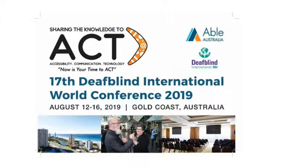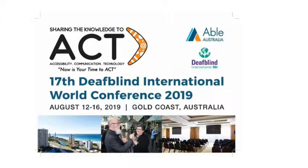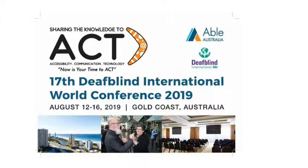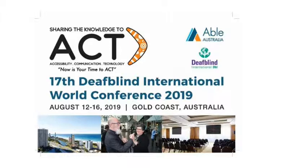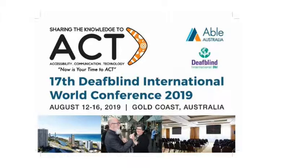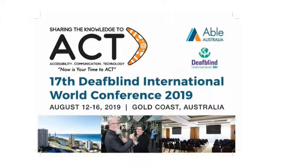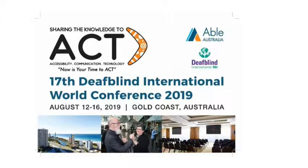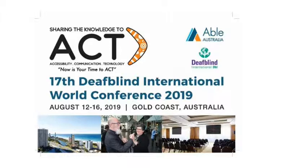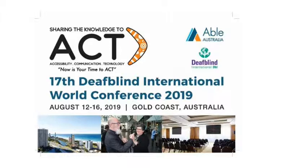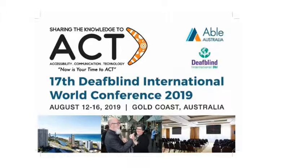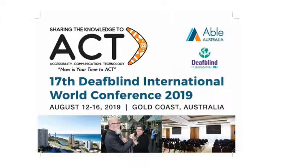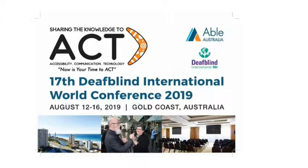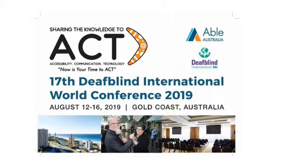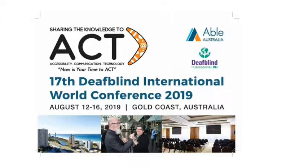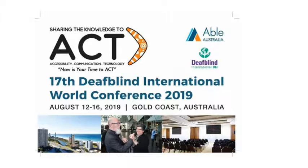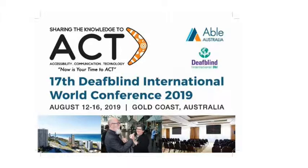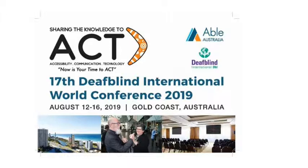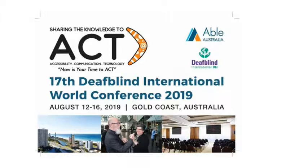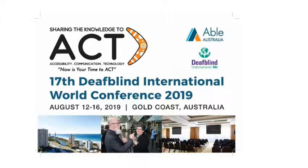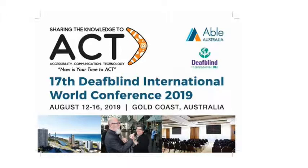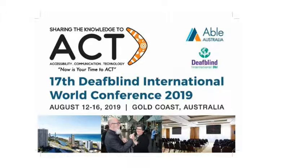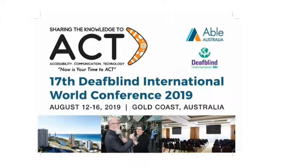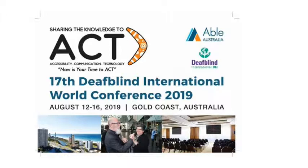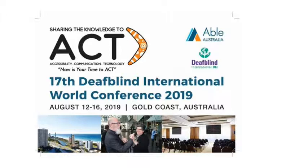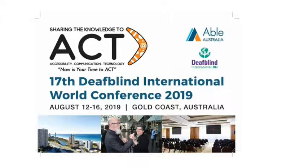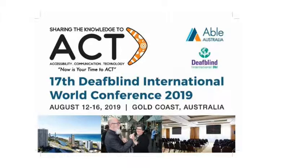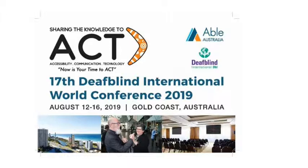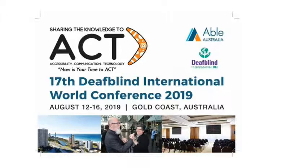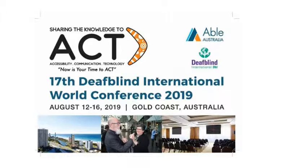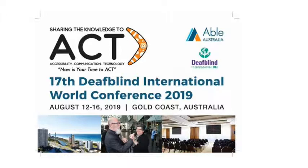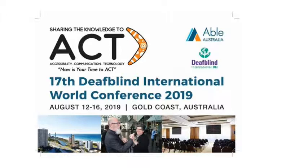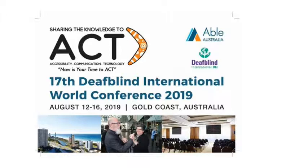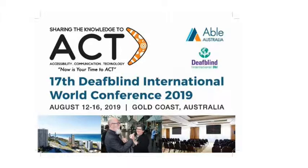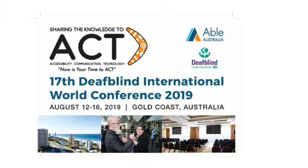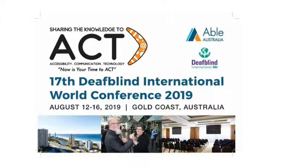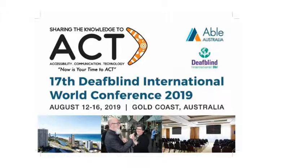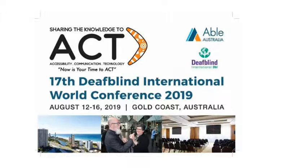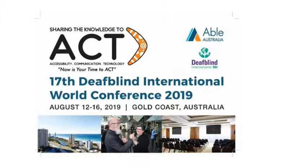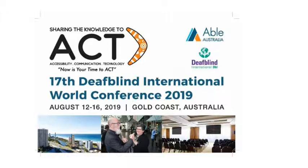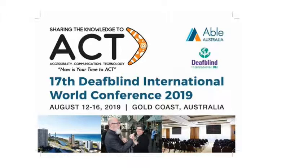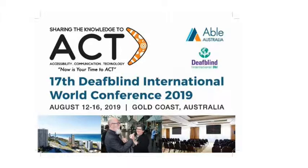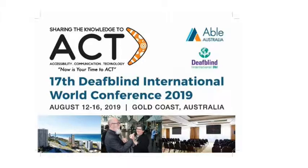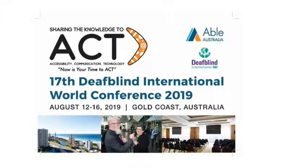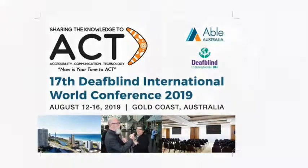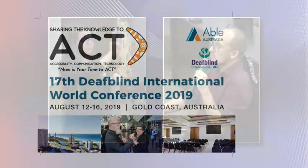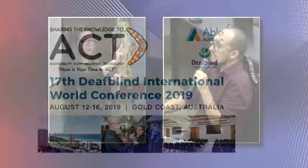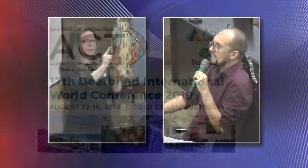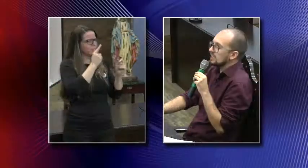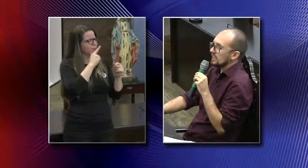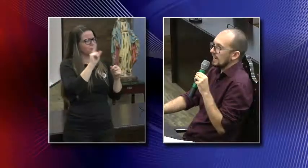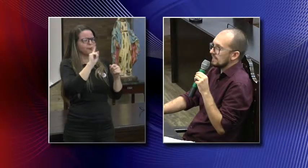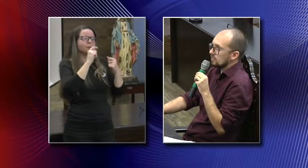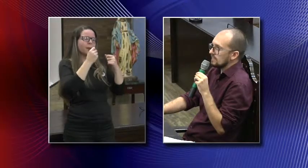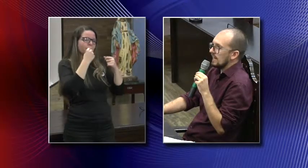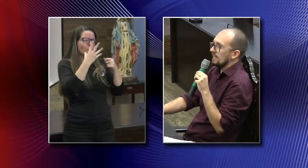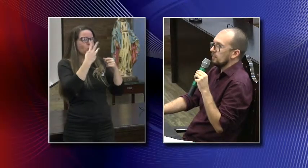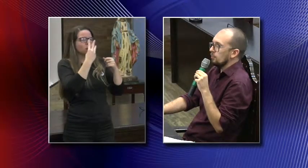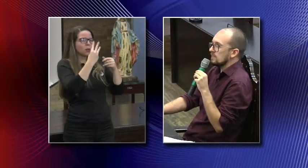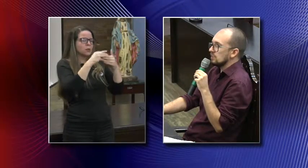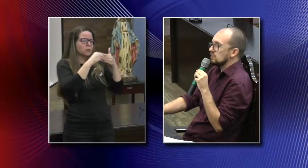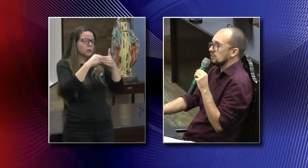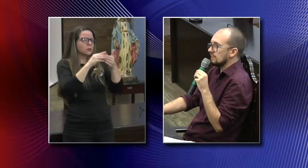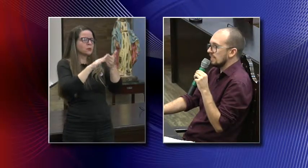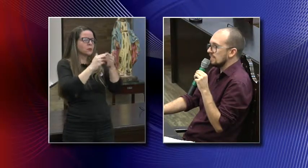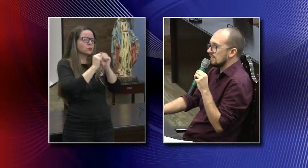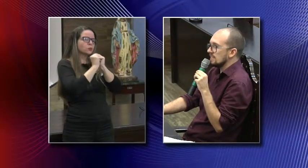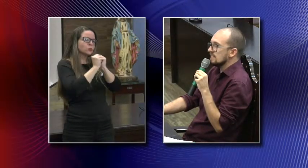importante nós levarmos a nossa bandeira. Estou indo com um grupo de 3 profissionais guias e intérpretes. Sozinha, eu não conseguiria chegar até a Austrália. Então, eu